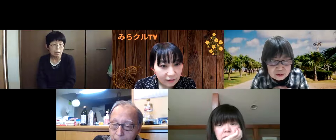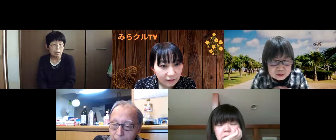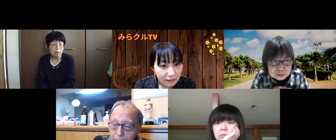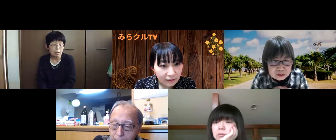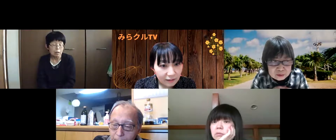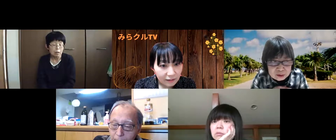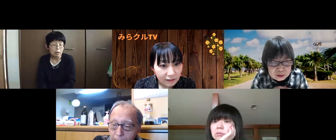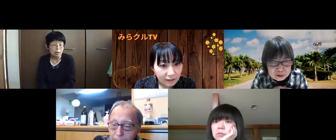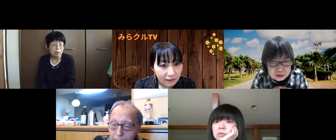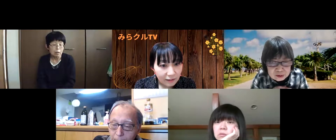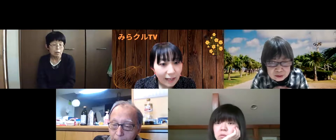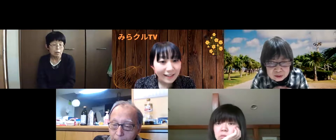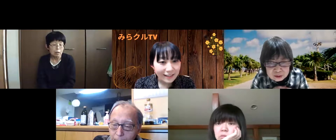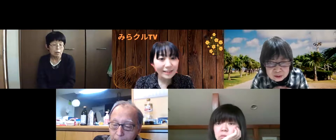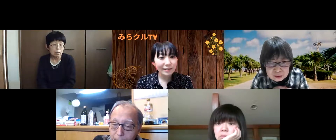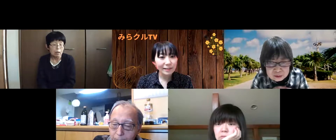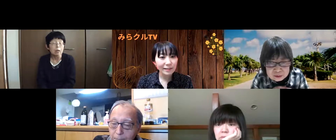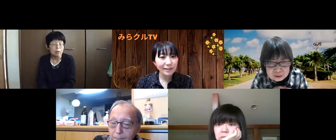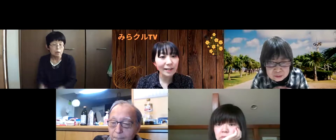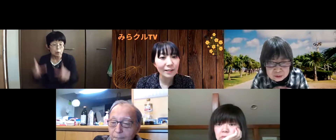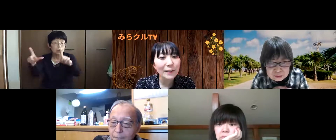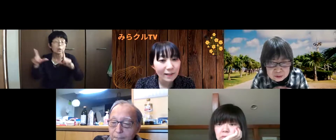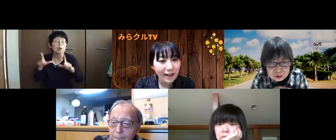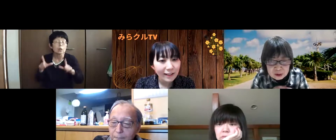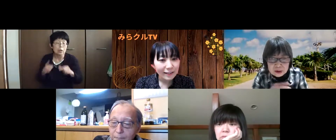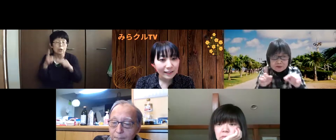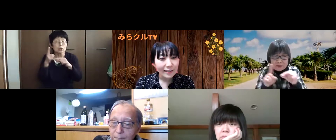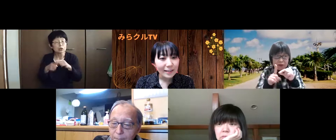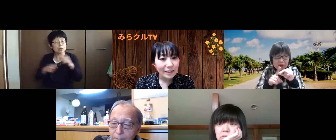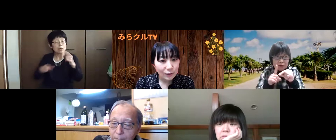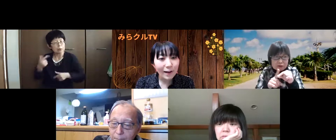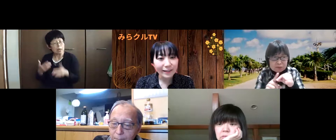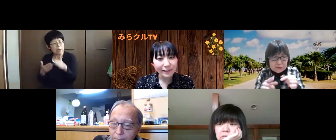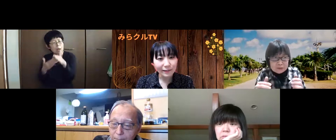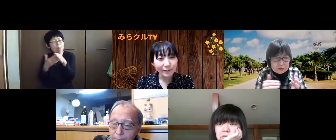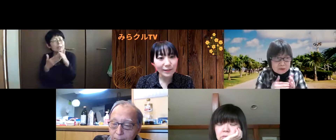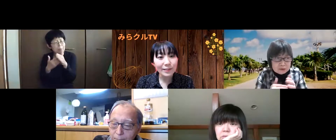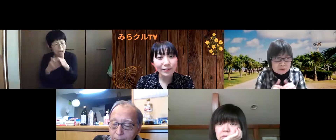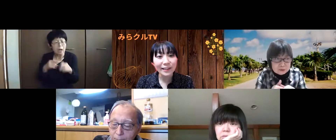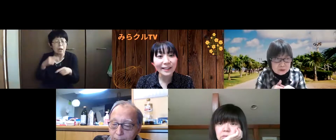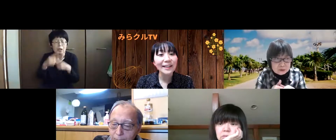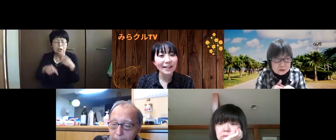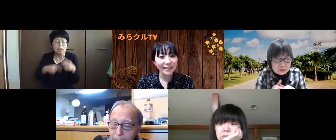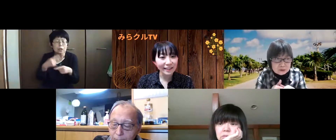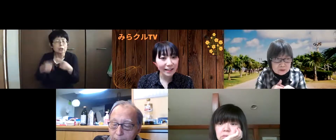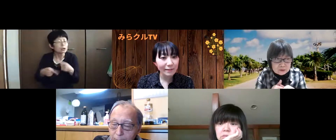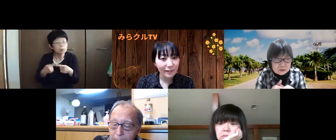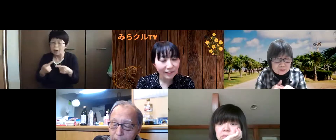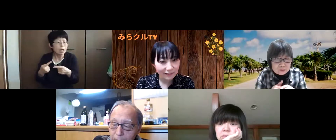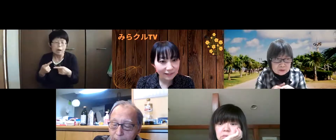まだ。 あ、中学までは手話をすることができなかったんですね。うん。